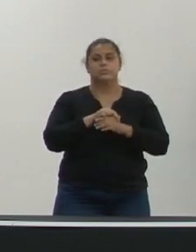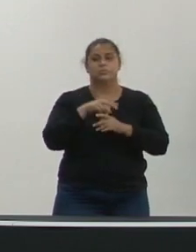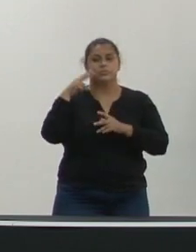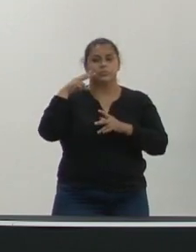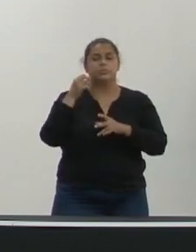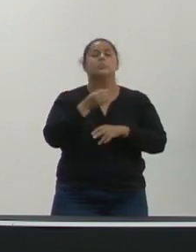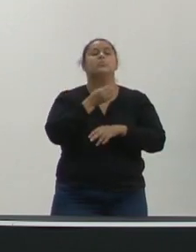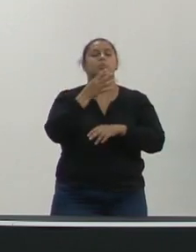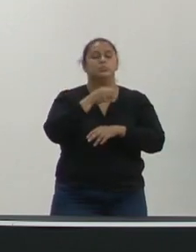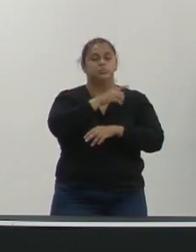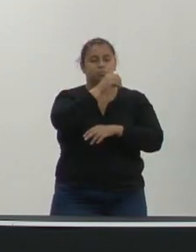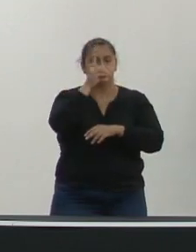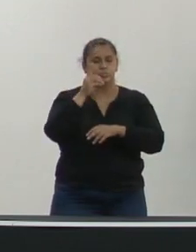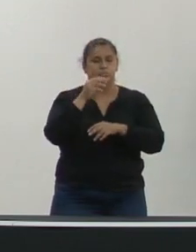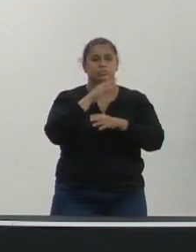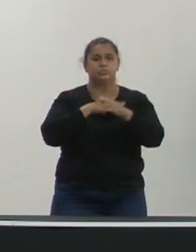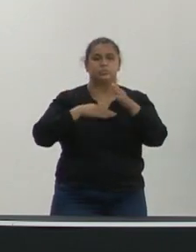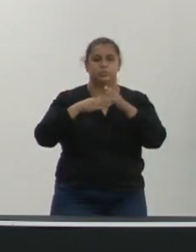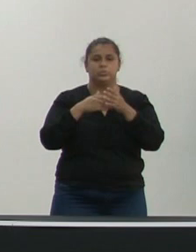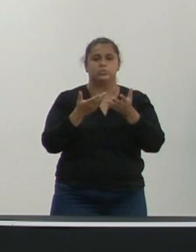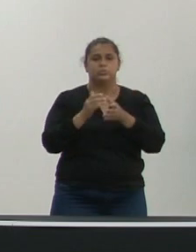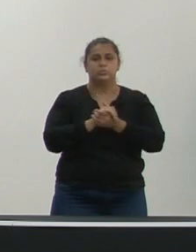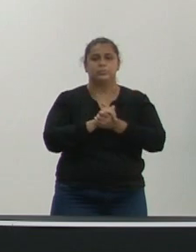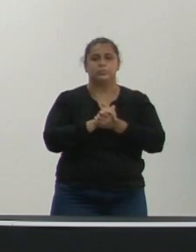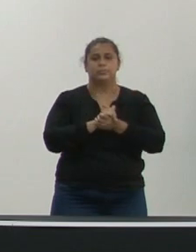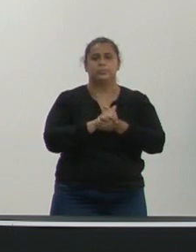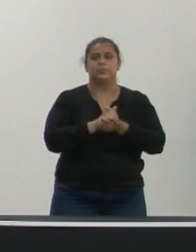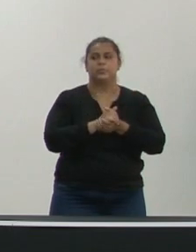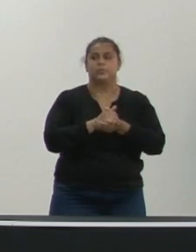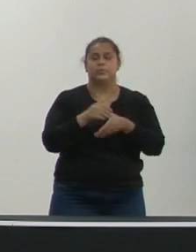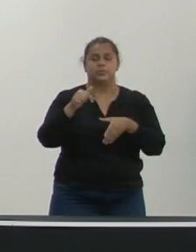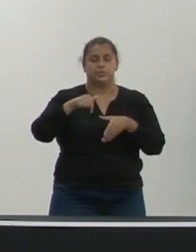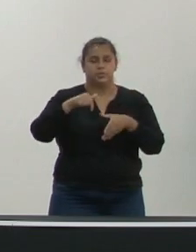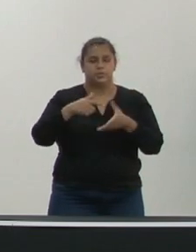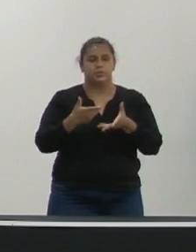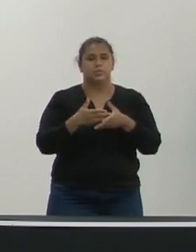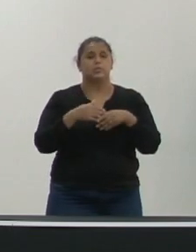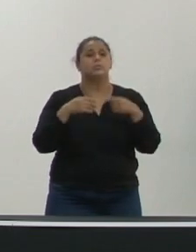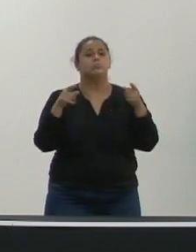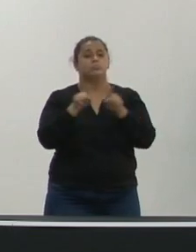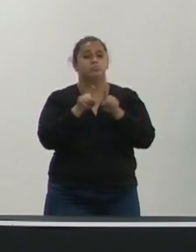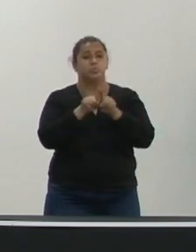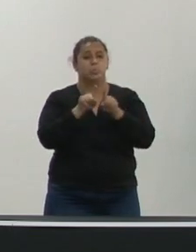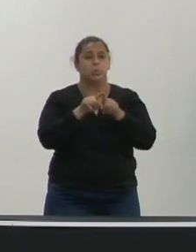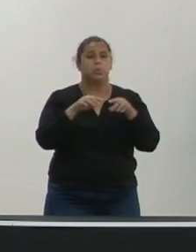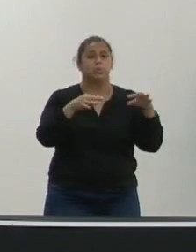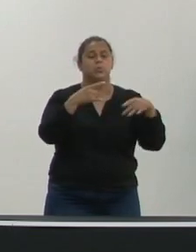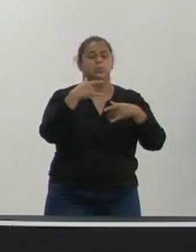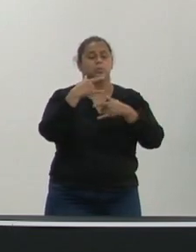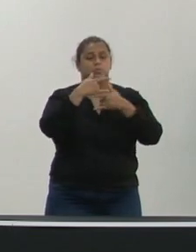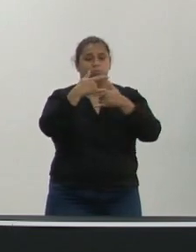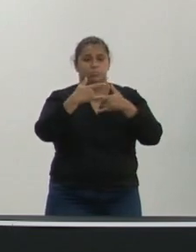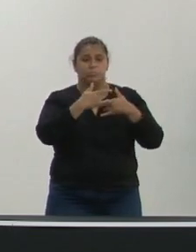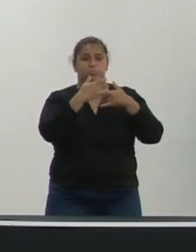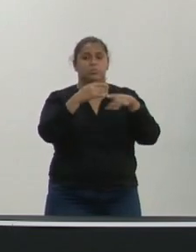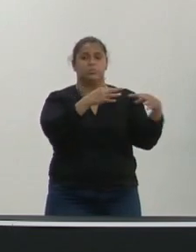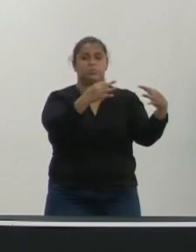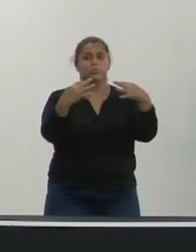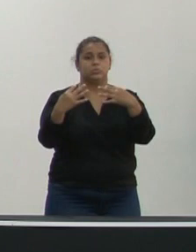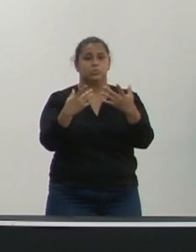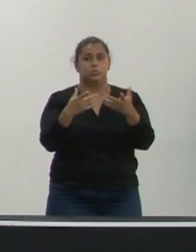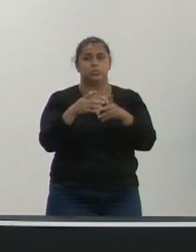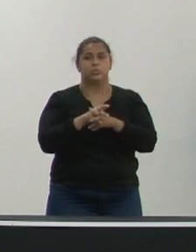Bom dia a todos. Quem está aqui e a quem nos assiste, ao meu amigo presidente